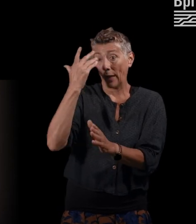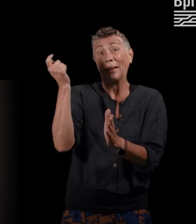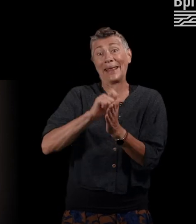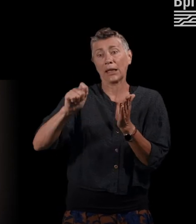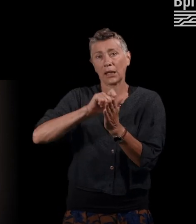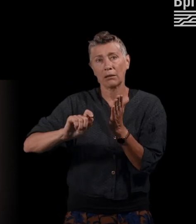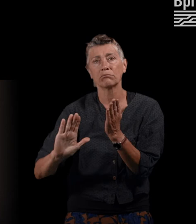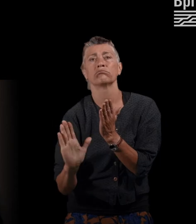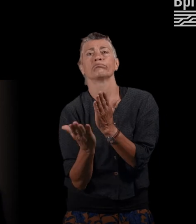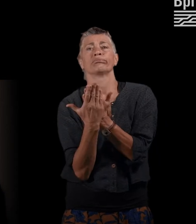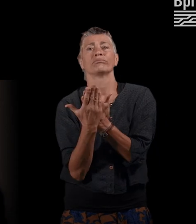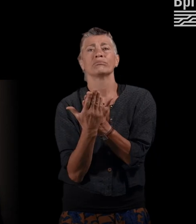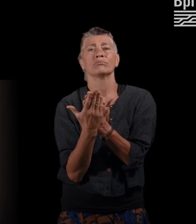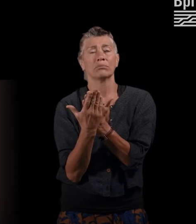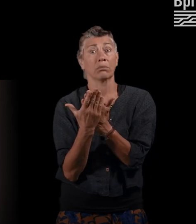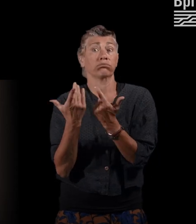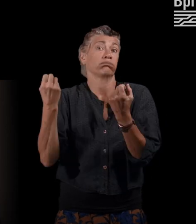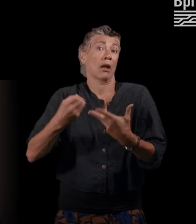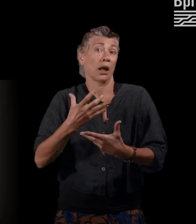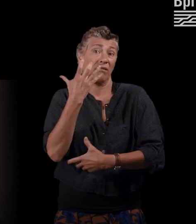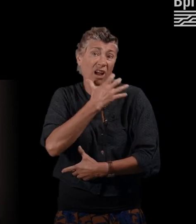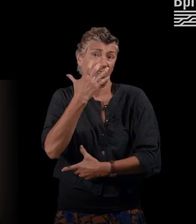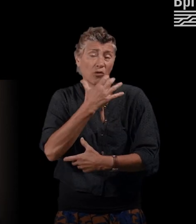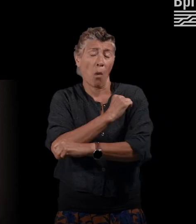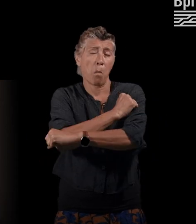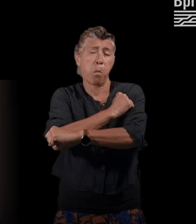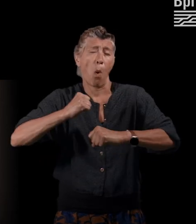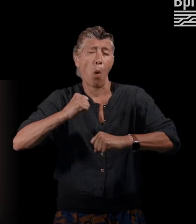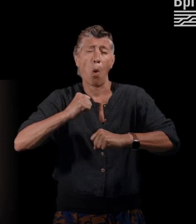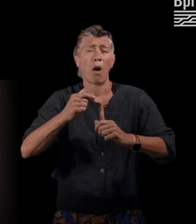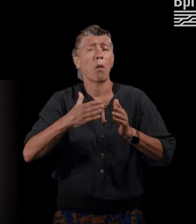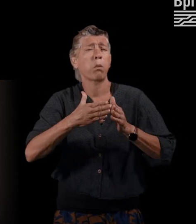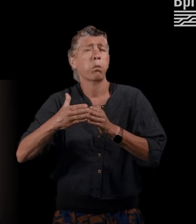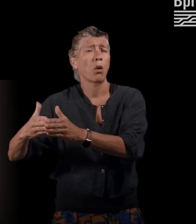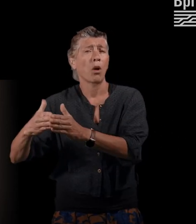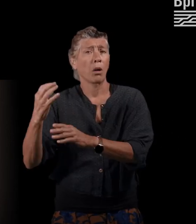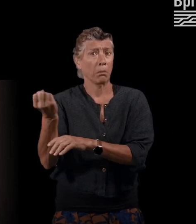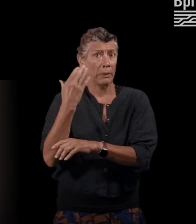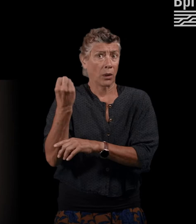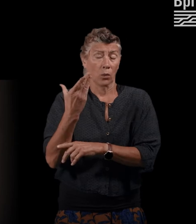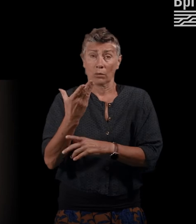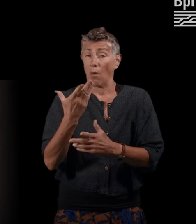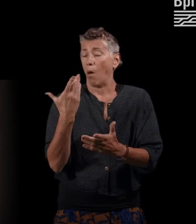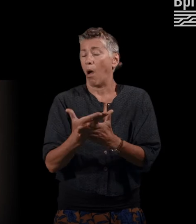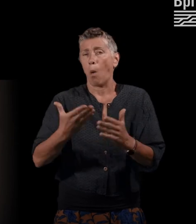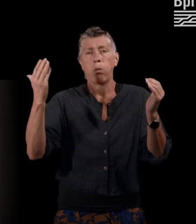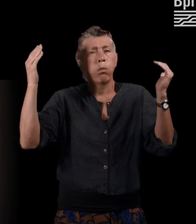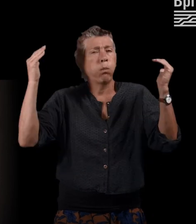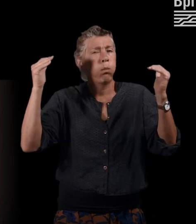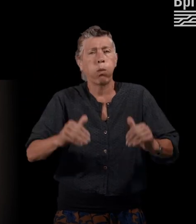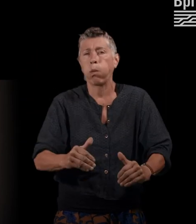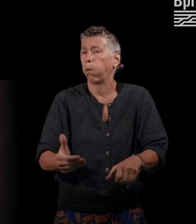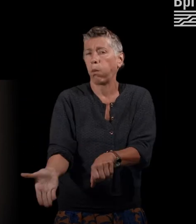arrivée cette catastrophe et qui signe un effondrement